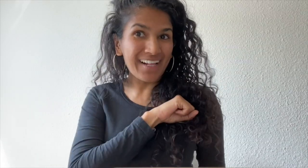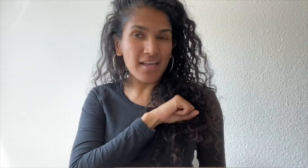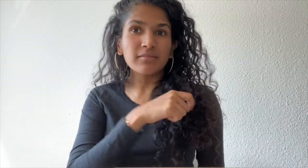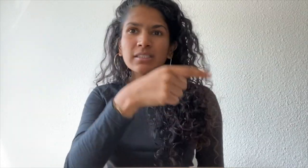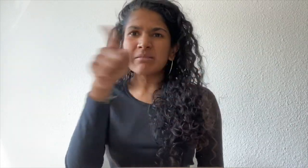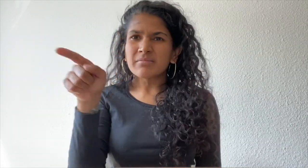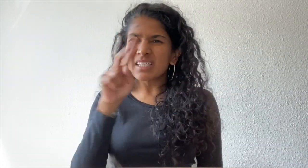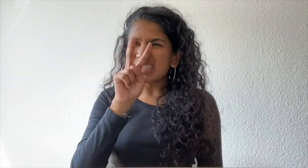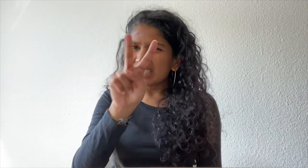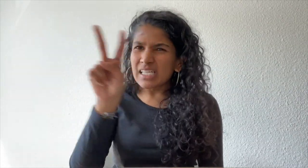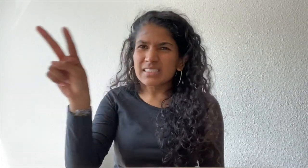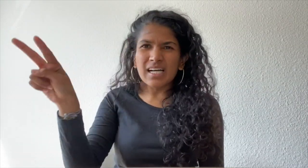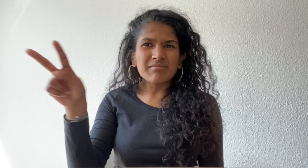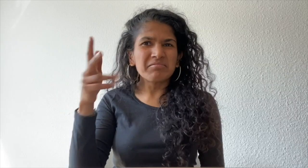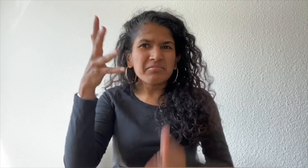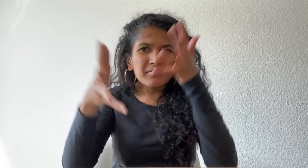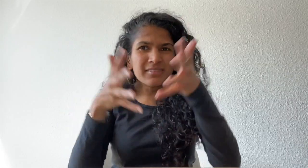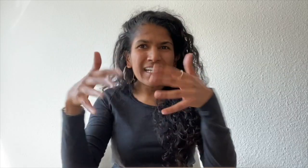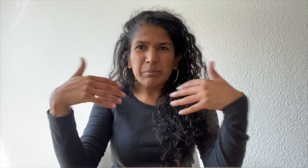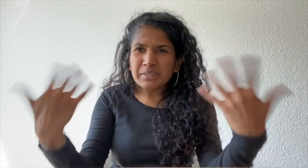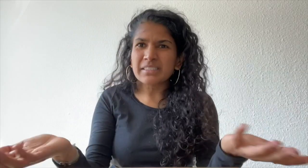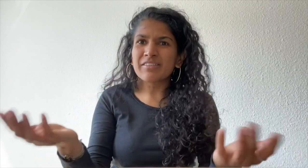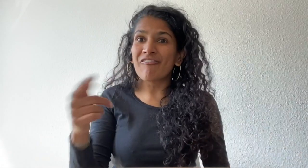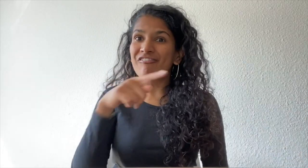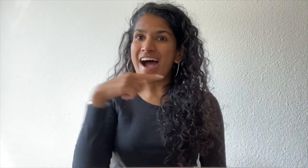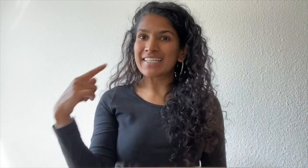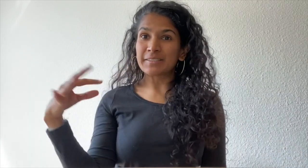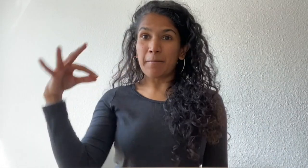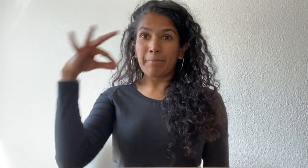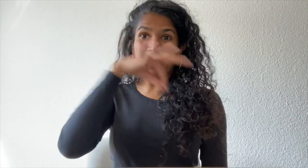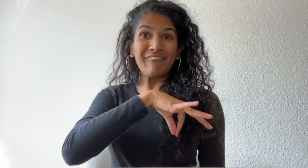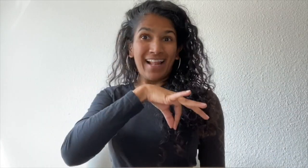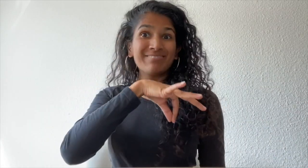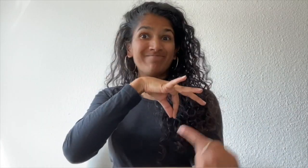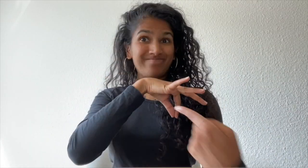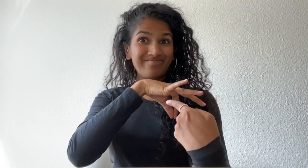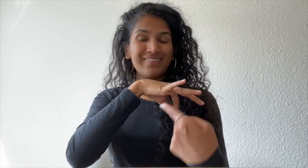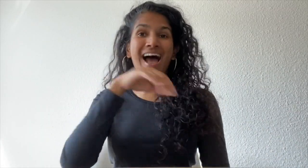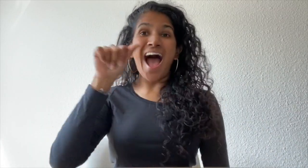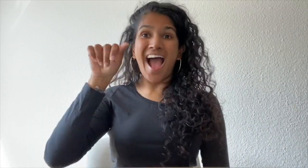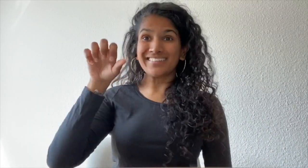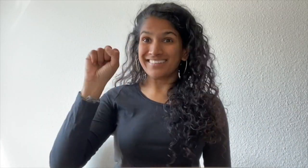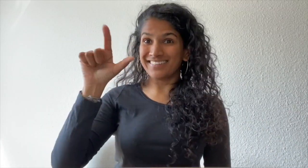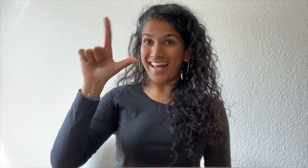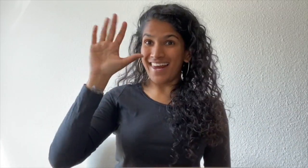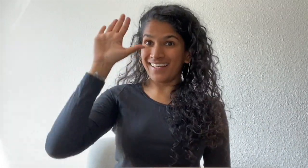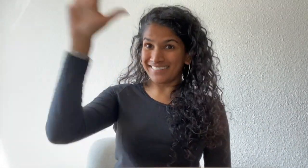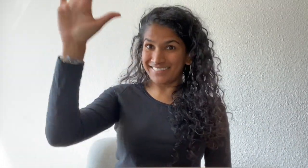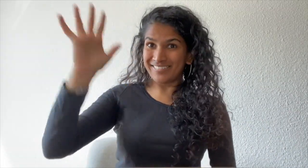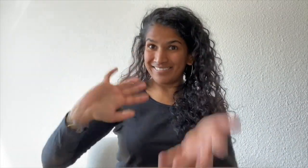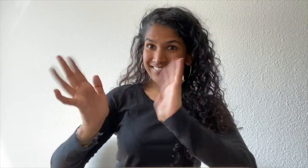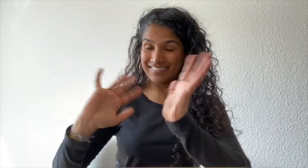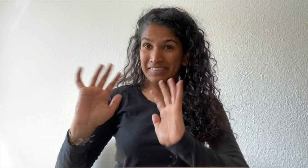Sie sehen also, Weißsein, eine weiße gesellschaftliche Norm und weiße Privilegien bedingen